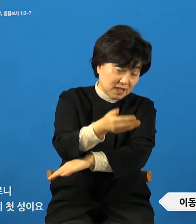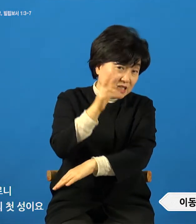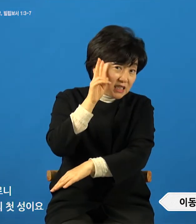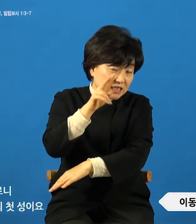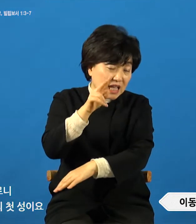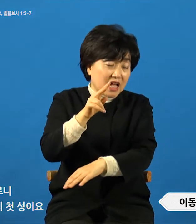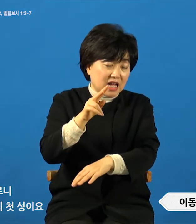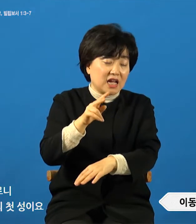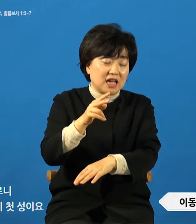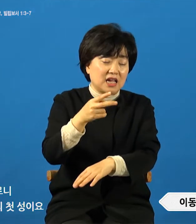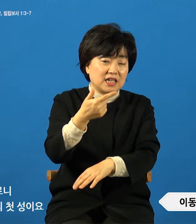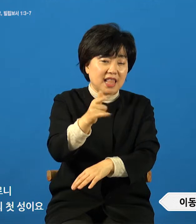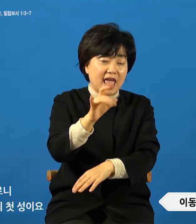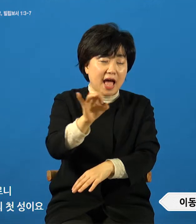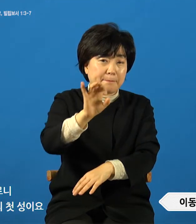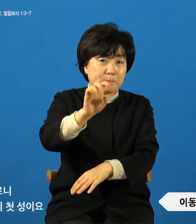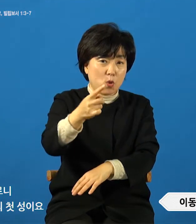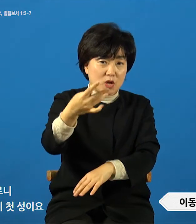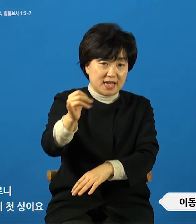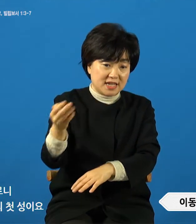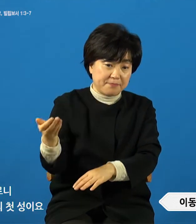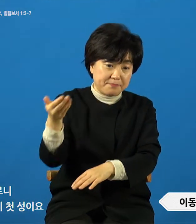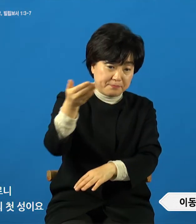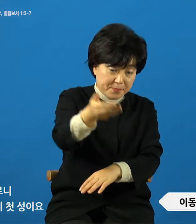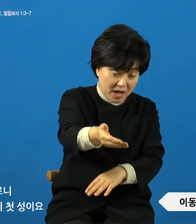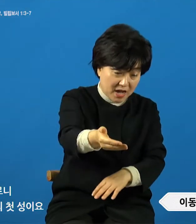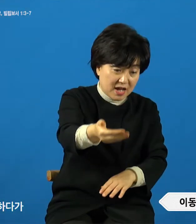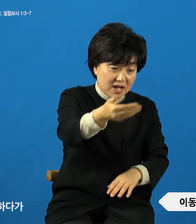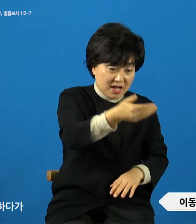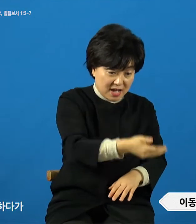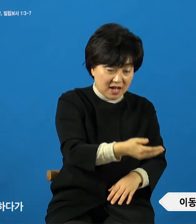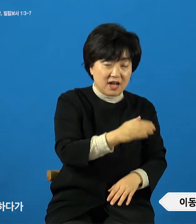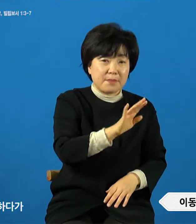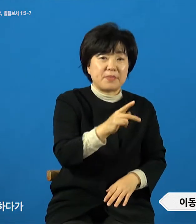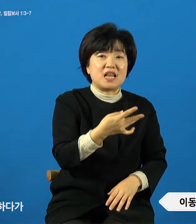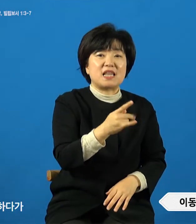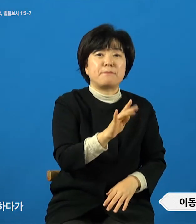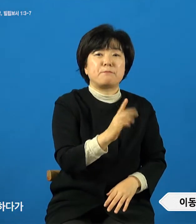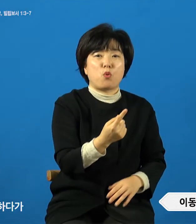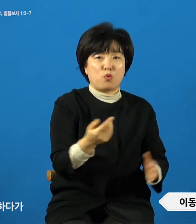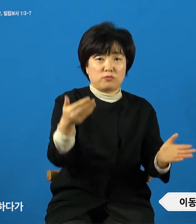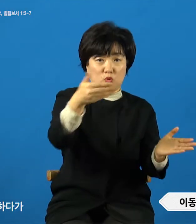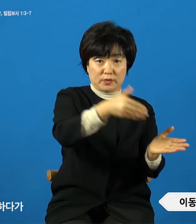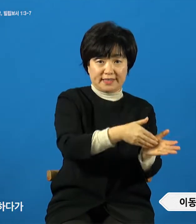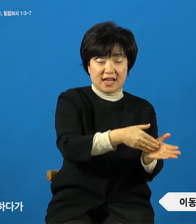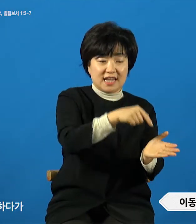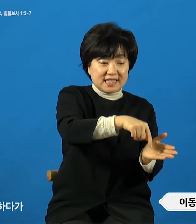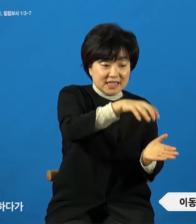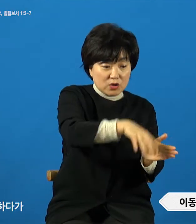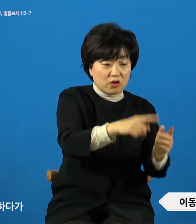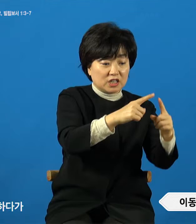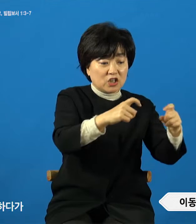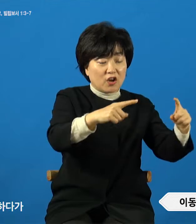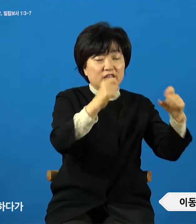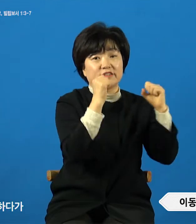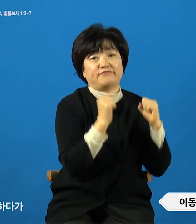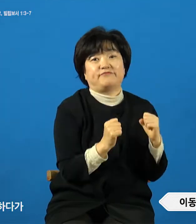가고 거기서 빌립보에 이르니 이는 마케도니아의 첫 성이요 또 로마의 식민지라 이 성에서 수일을